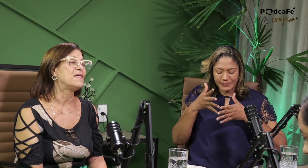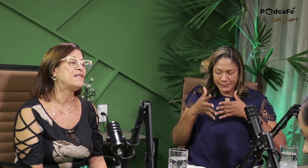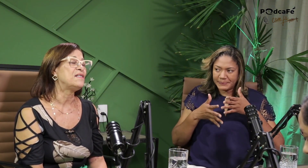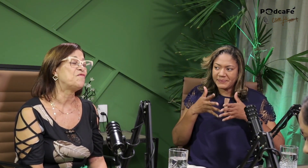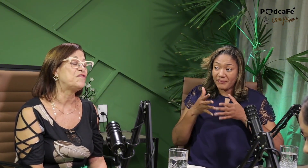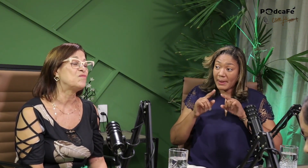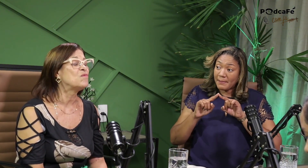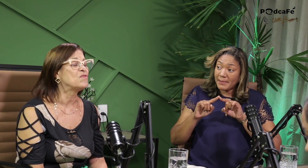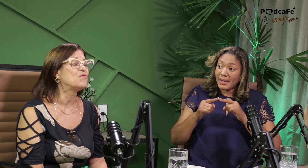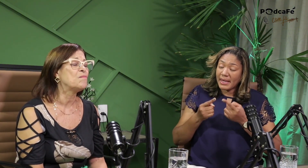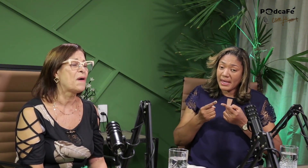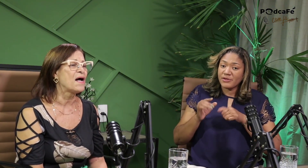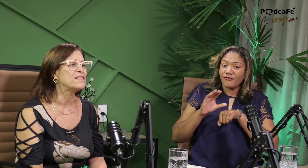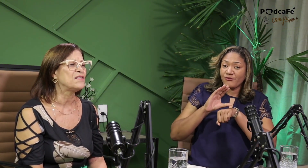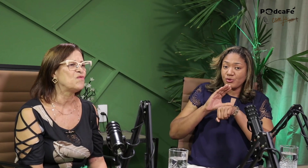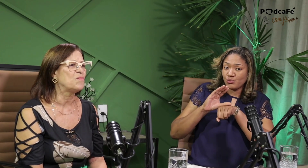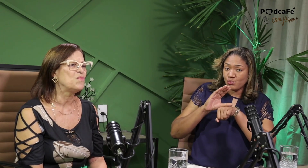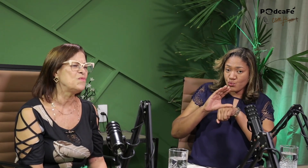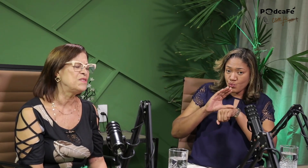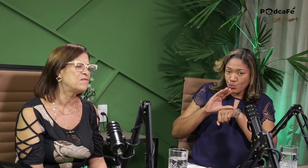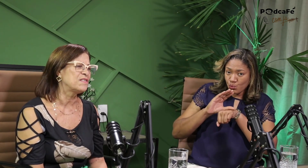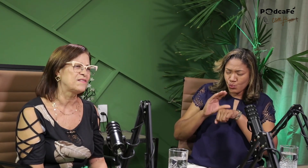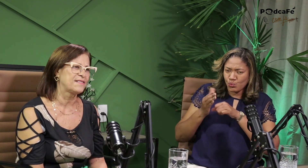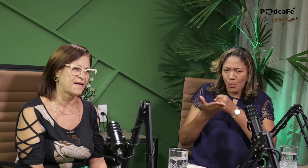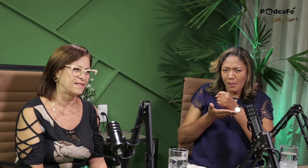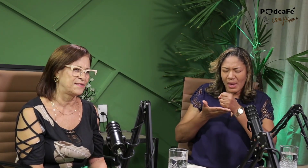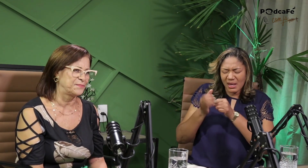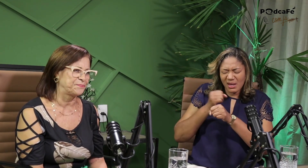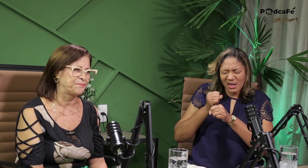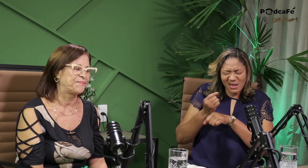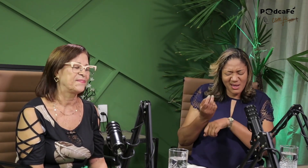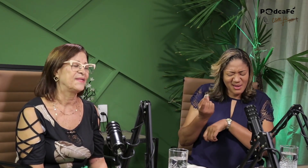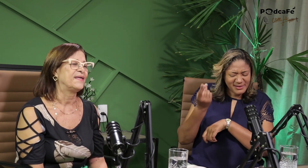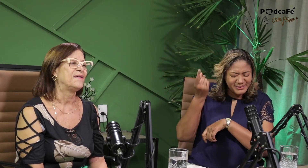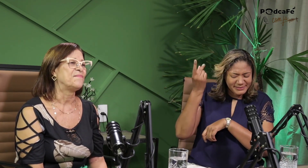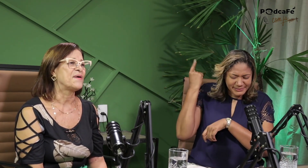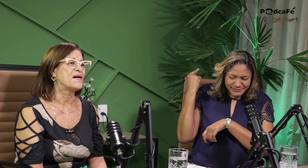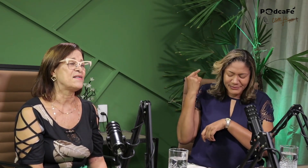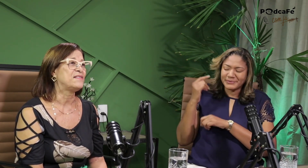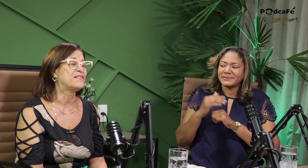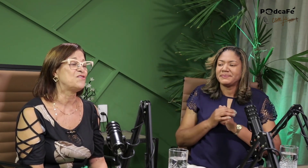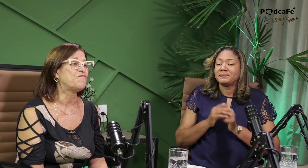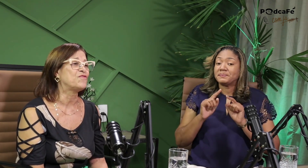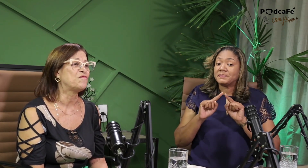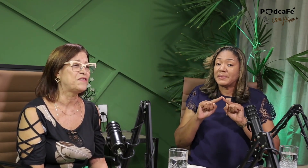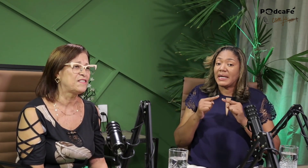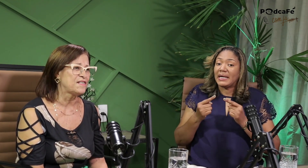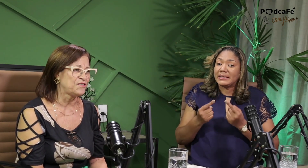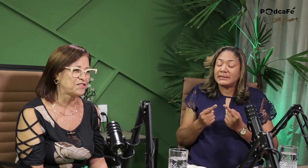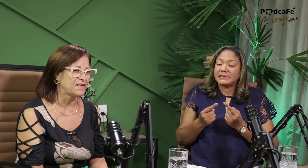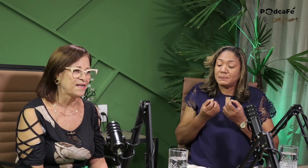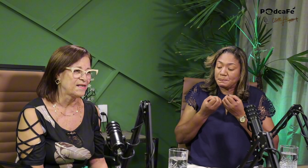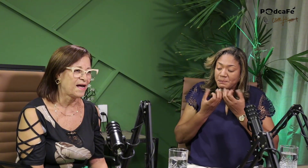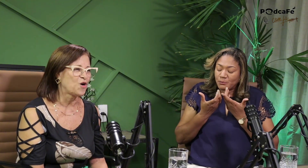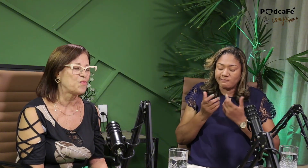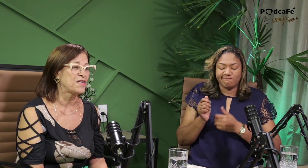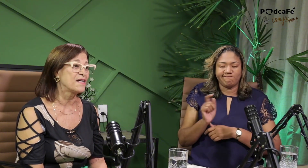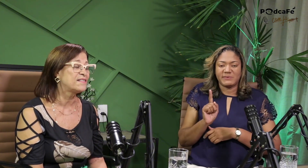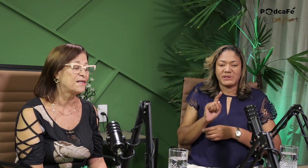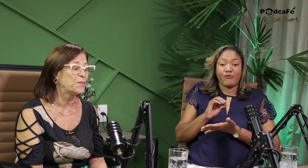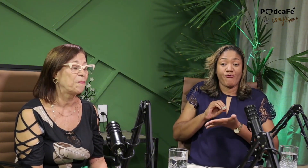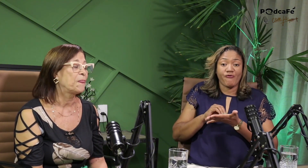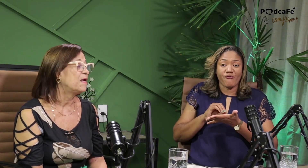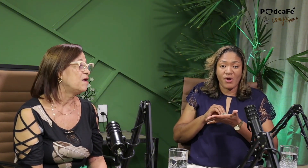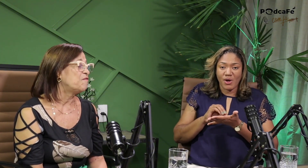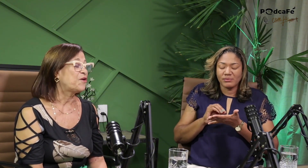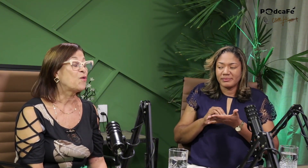Mas aí eu fiz um curso básico há muitos anos atrás. Mas não foi o suficiente, né? A